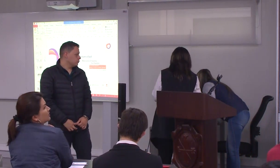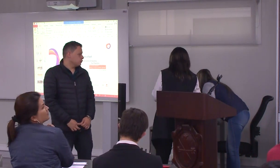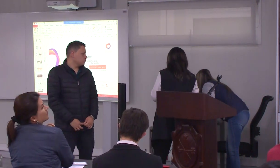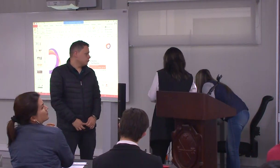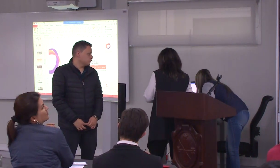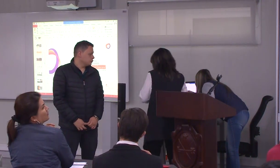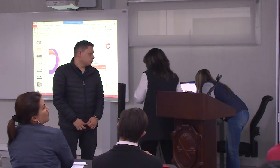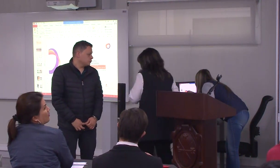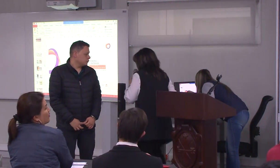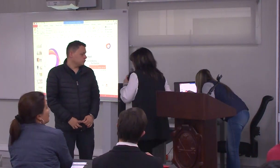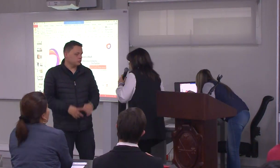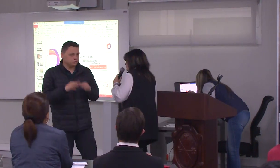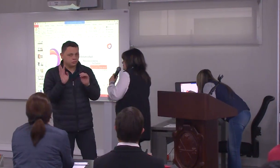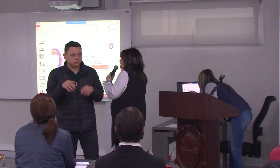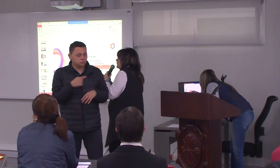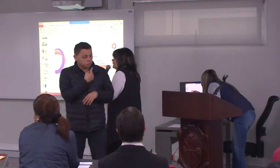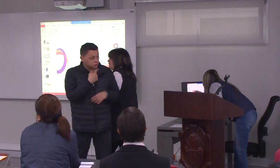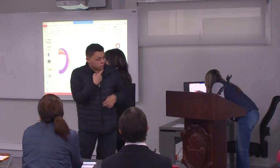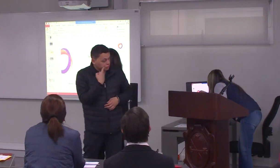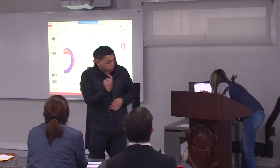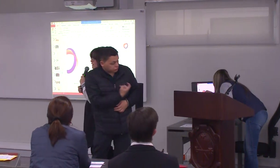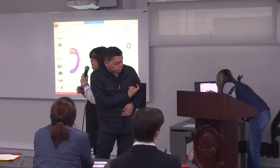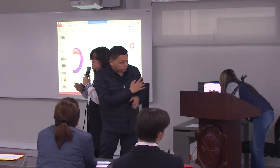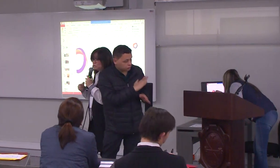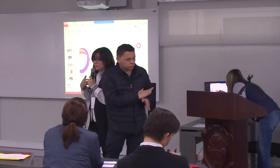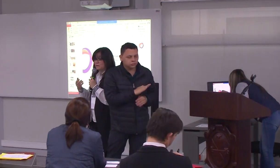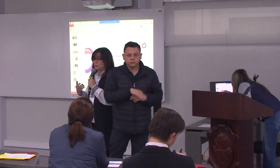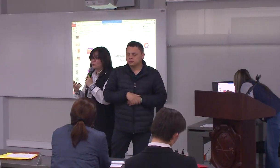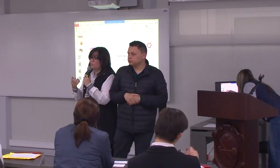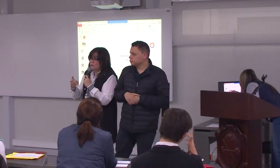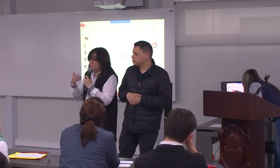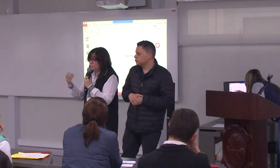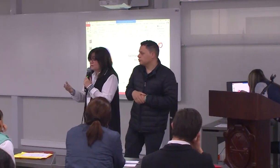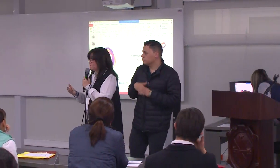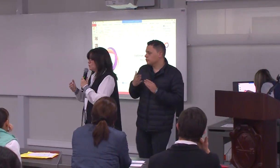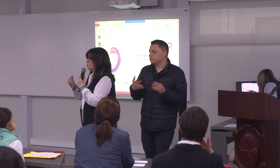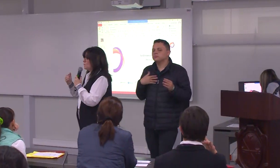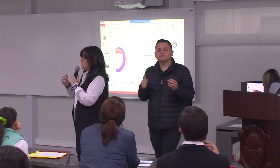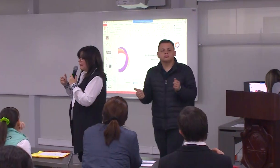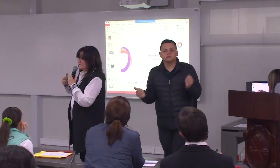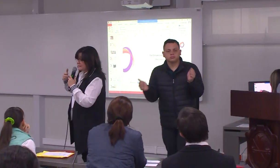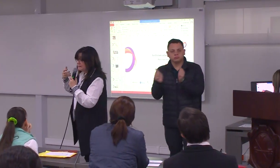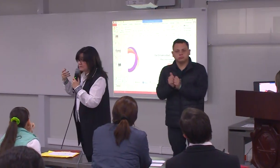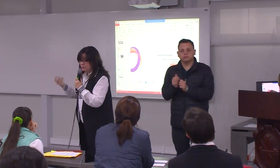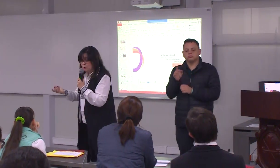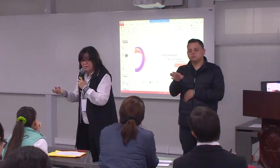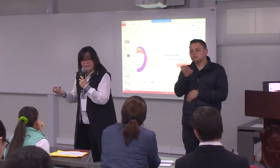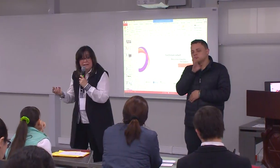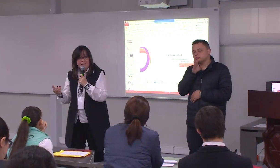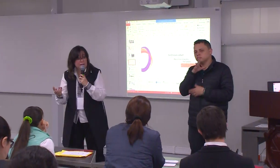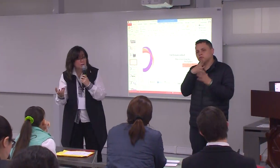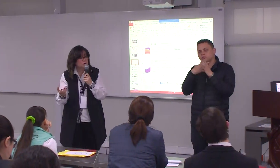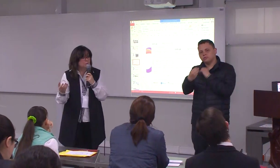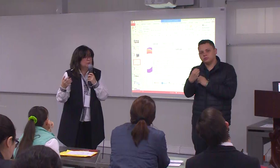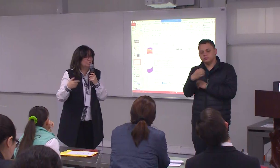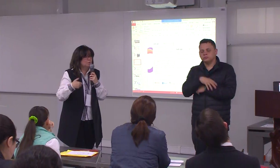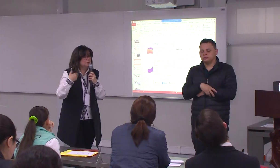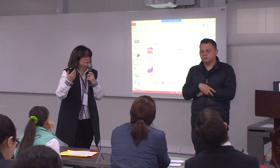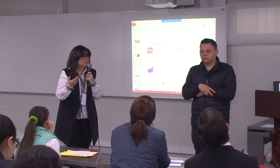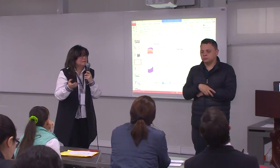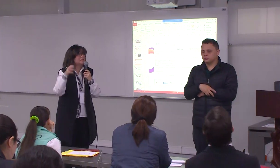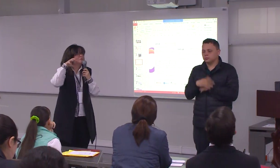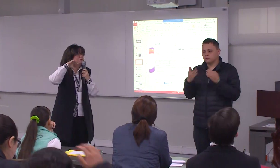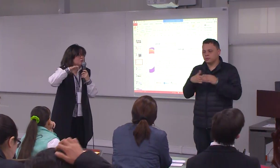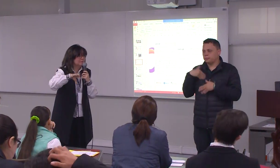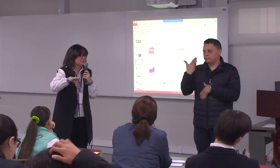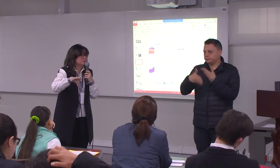entonces mientras yo busca entonces hemos tenido un acompañamiento hacia el exterior y sobre todo